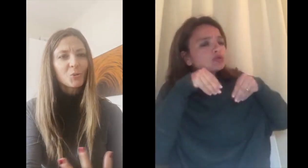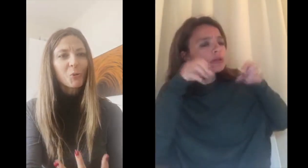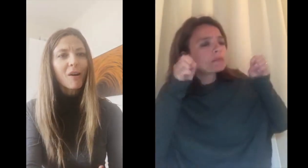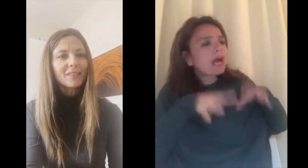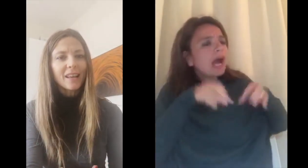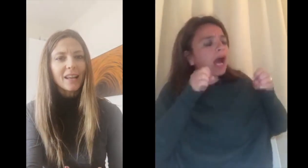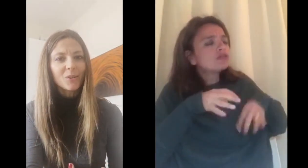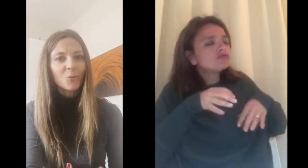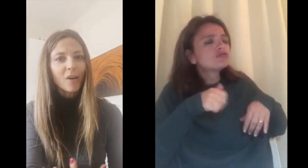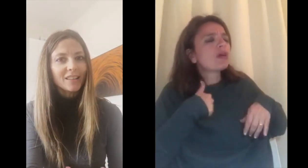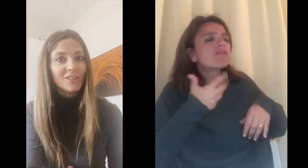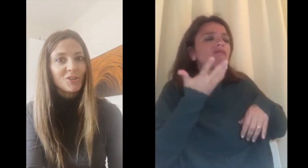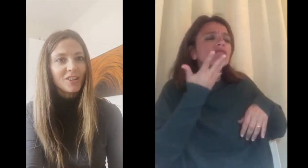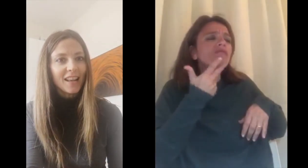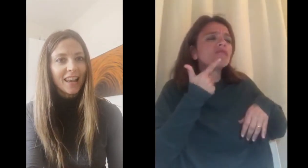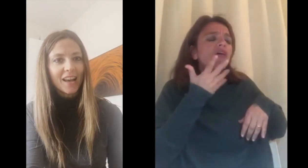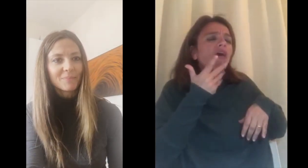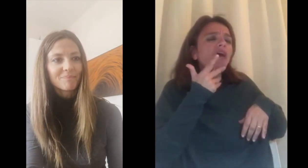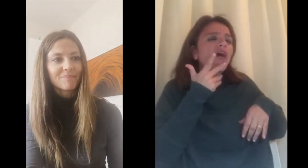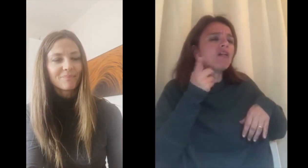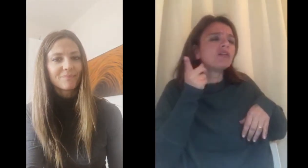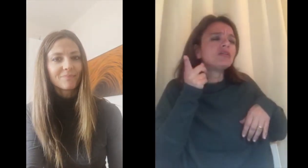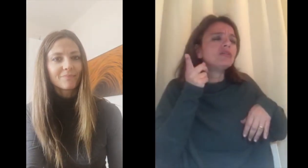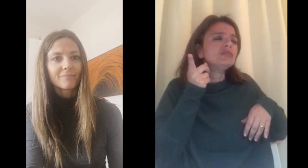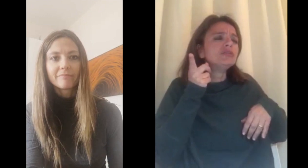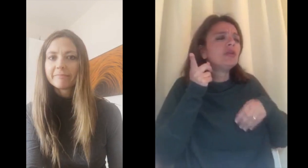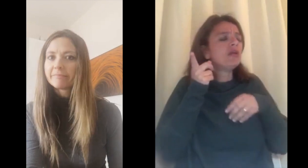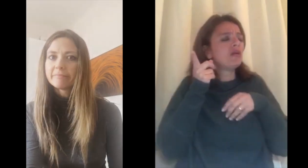potesse scuotere il cuore di Scilla.